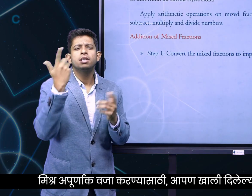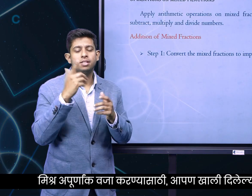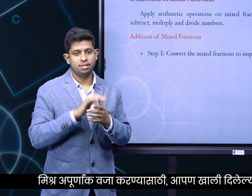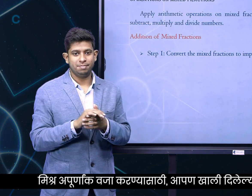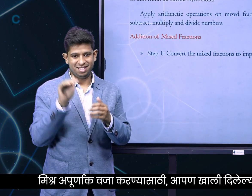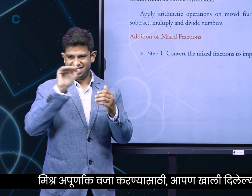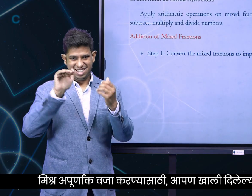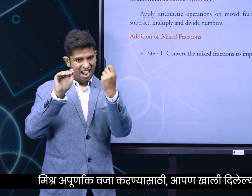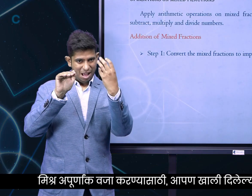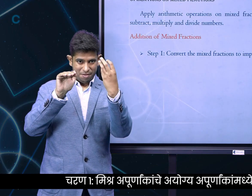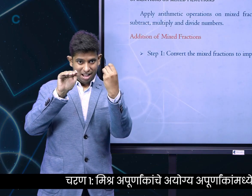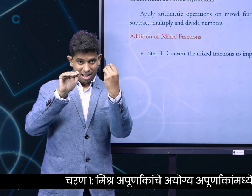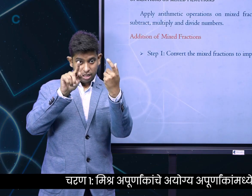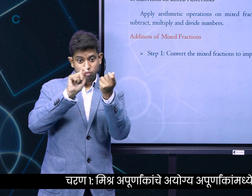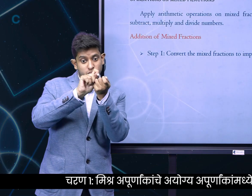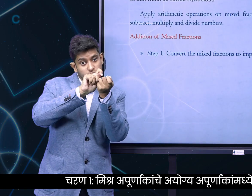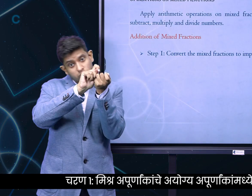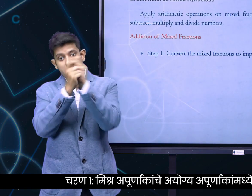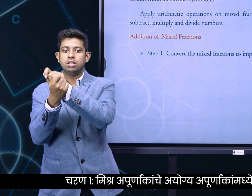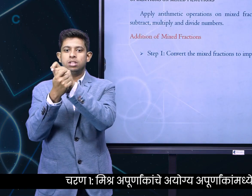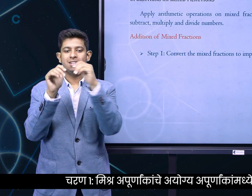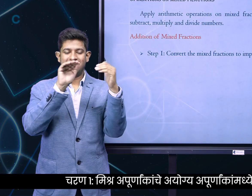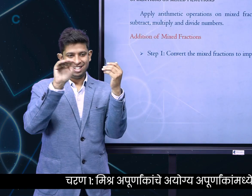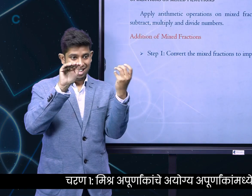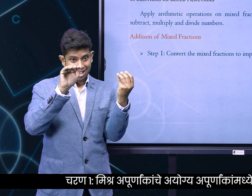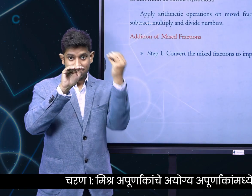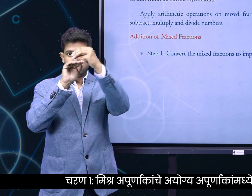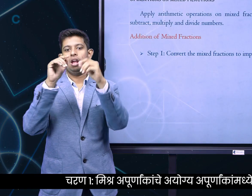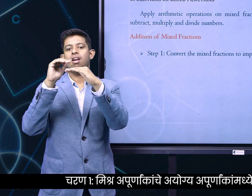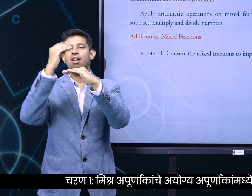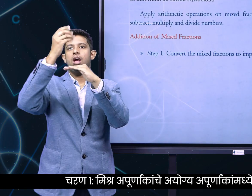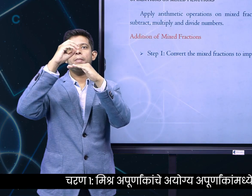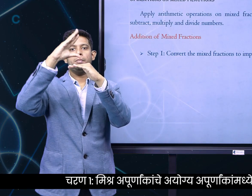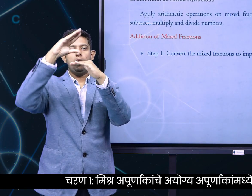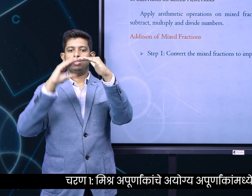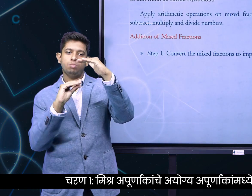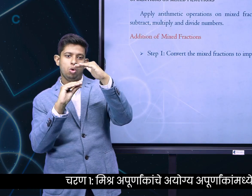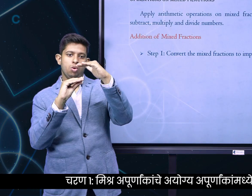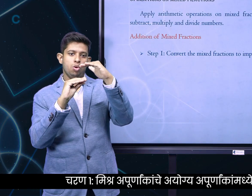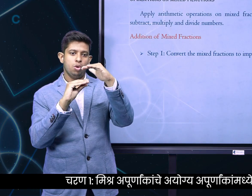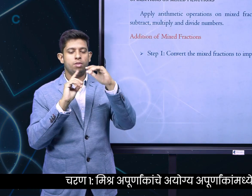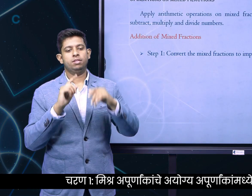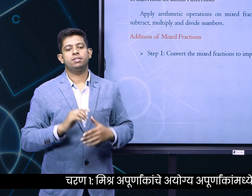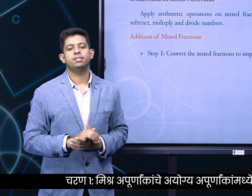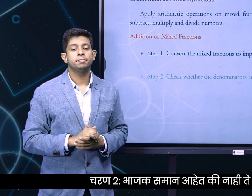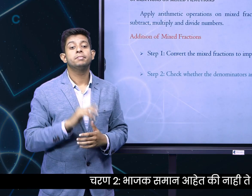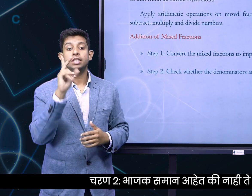चरणांचे अनुसरण करतो. चरण 1. मिश्र अपूर्णांकांचे अयोग्य अपूर्णांकांमध्ये रूपांतर करा. चरण